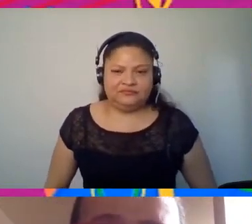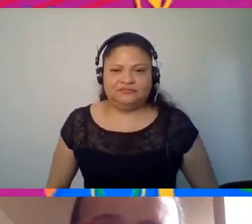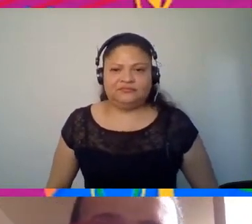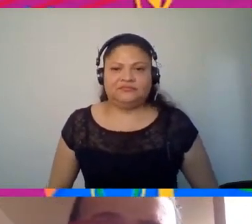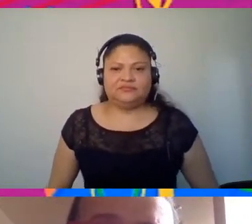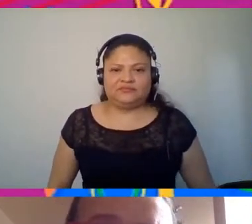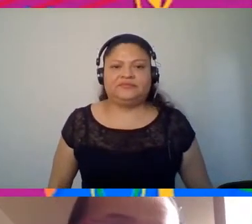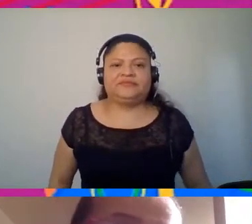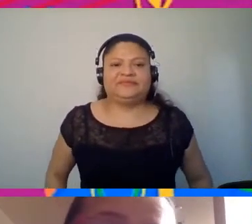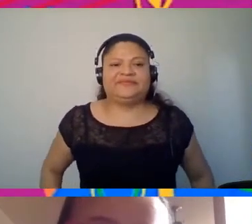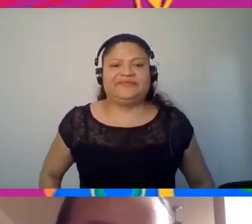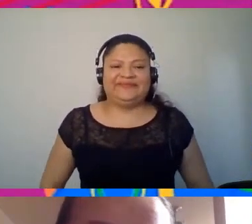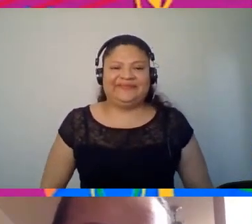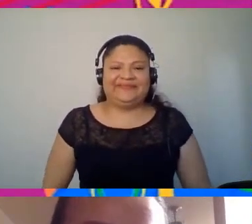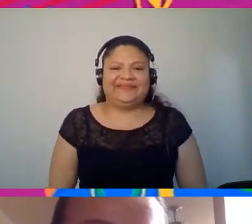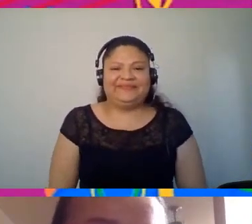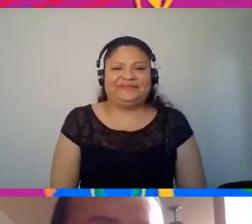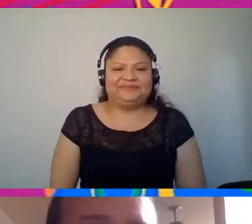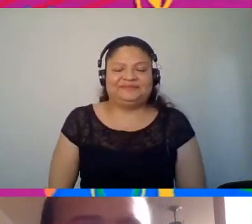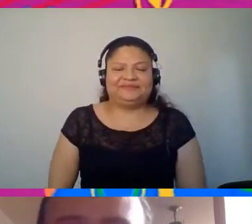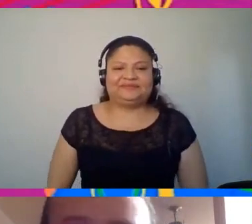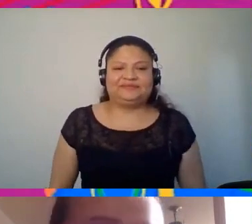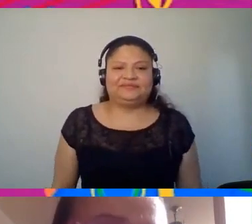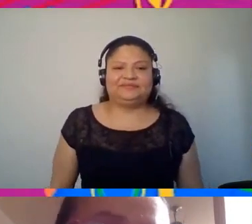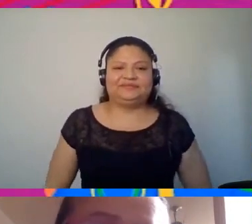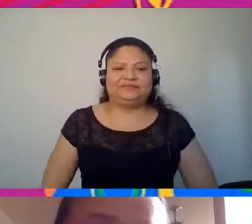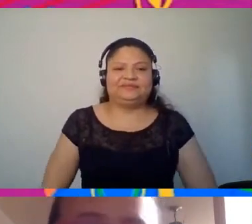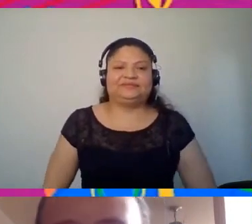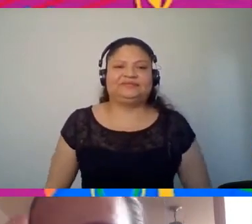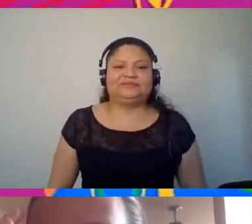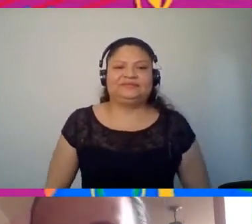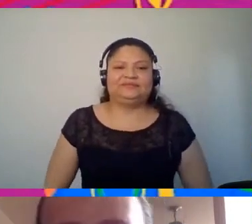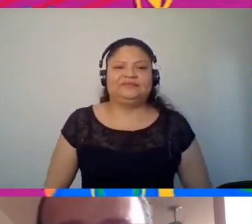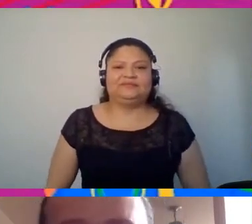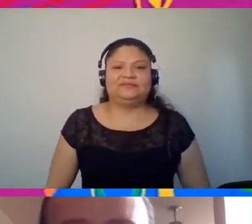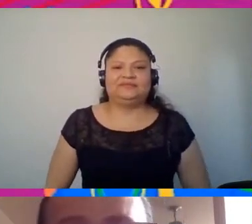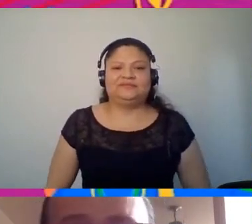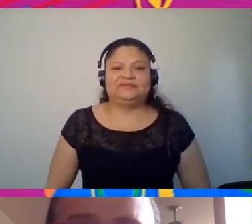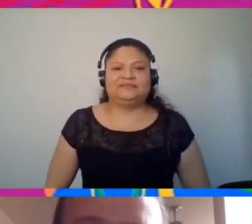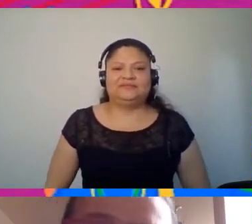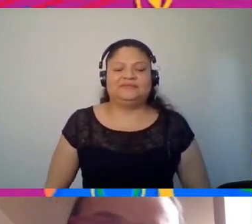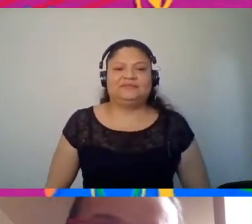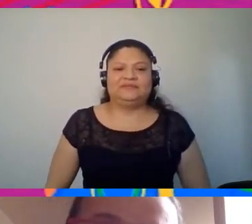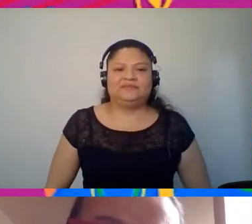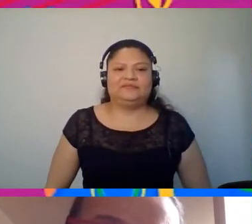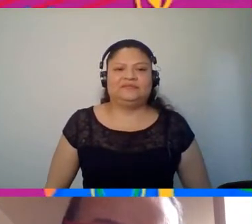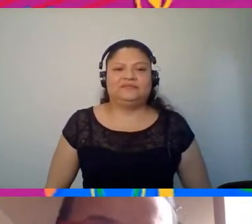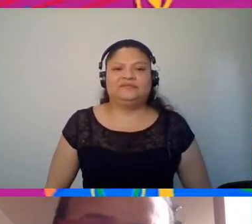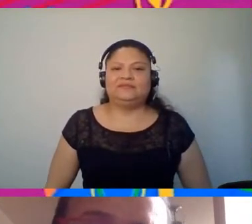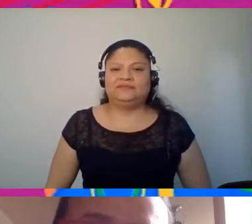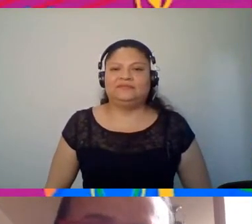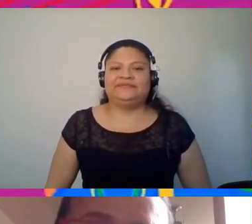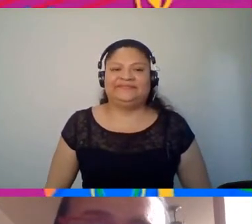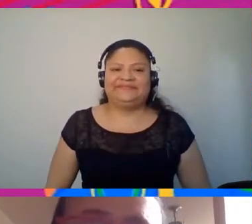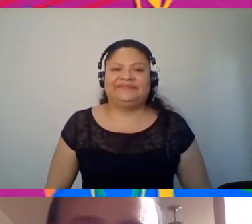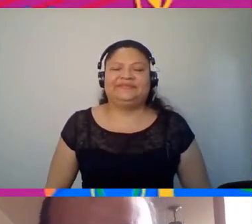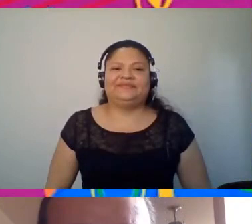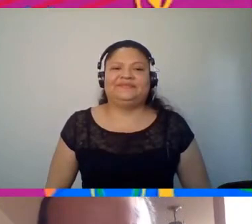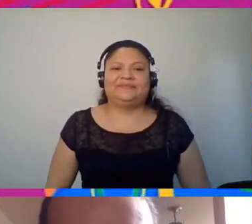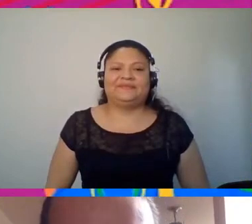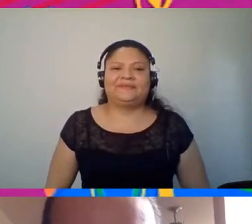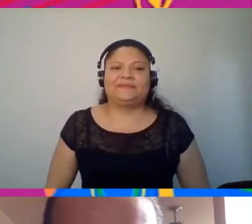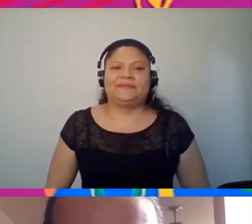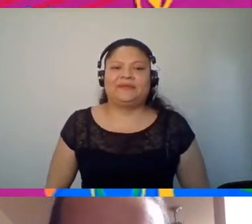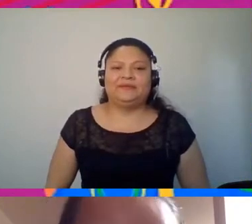Muchas gracias. Muchísimas gracias, Bruno. Ha sido un placer, Eli, Jesús, tenerlos a ustedes hoy con nosotros.